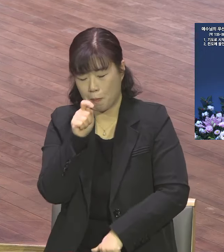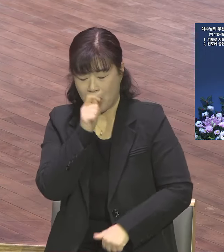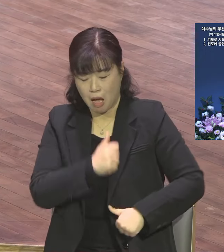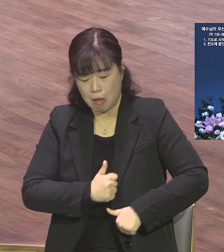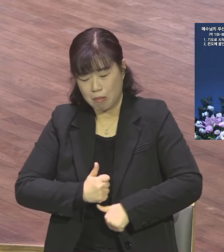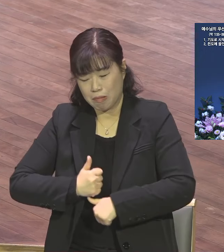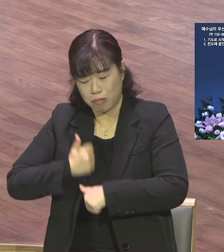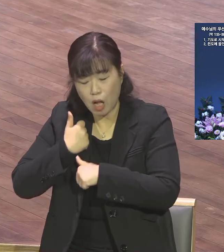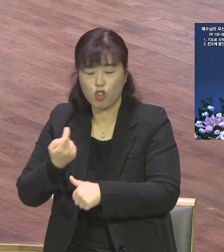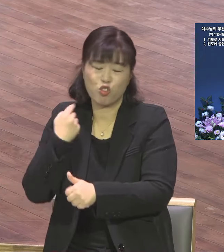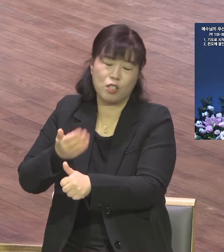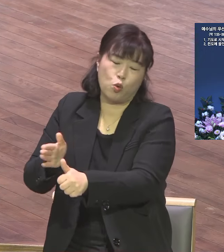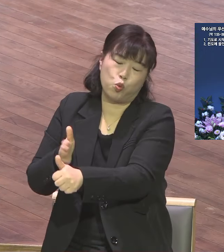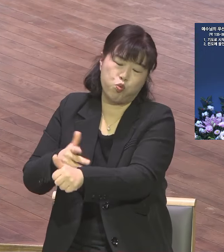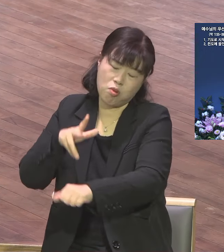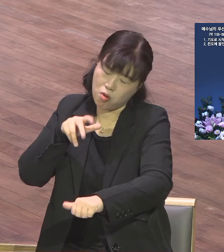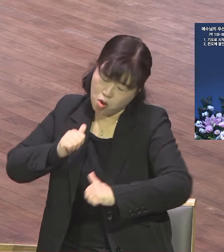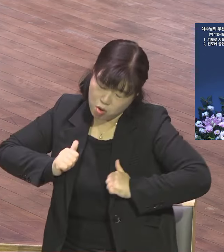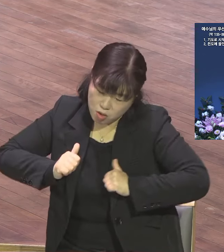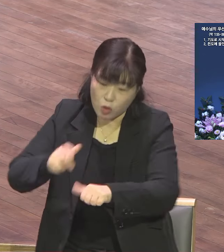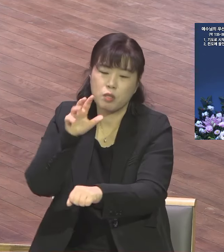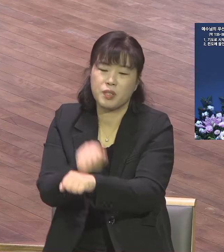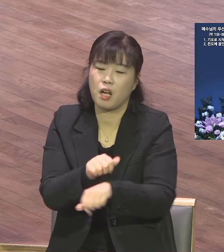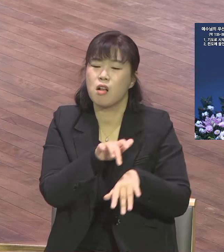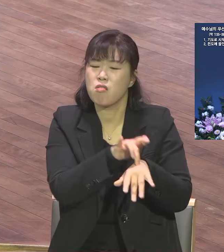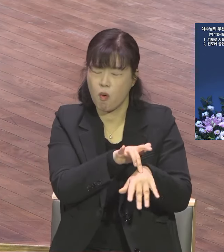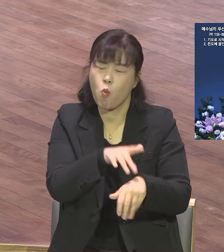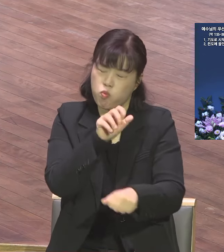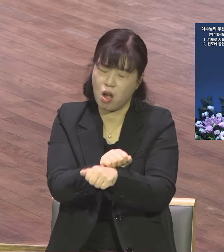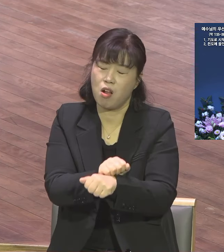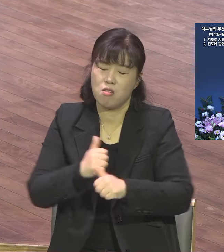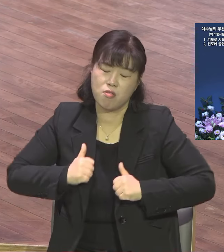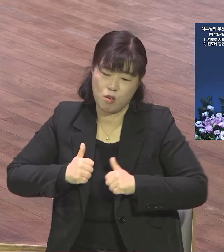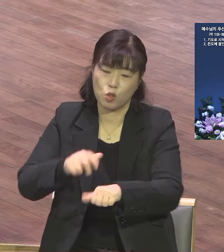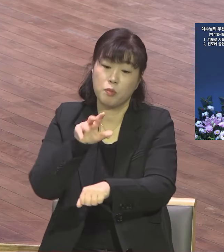사탄은 교회가 영적 본질을 놓치도록 총력을 기르고